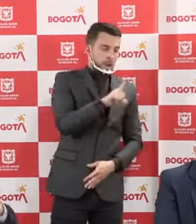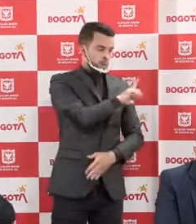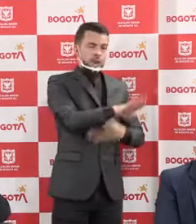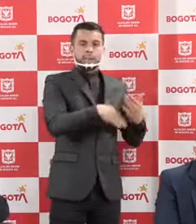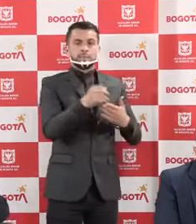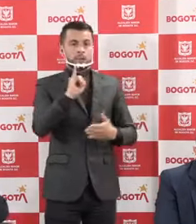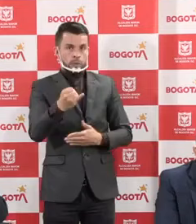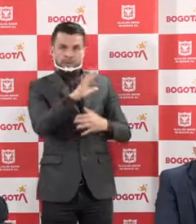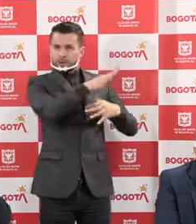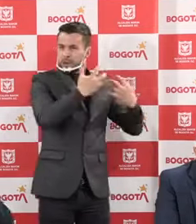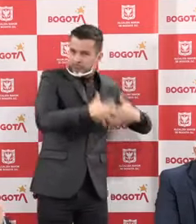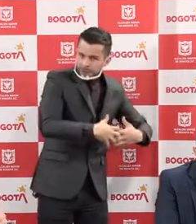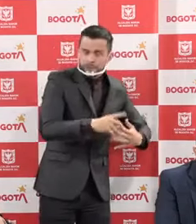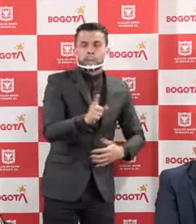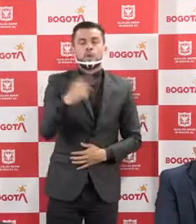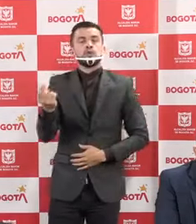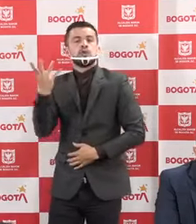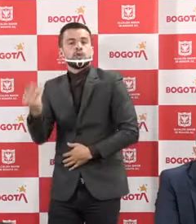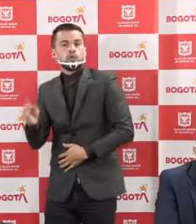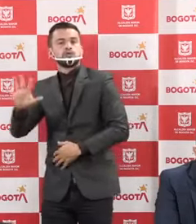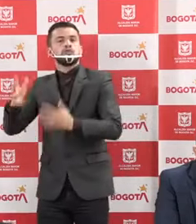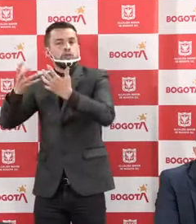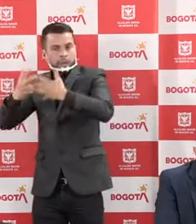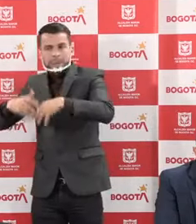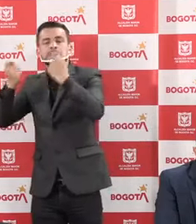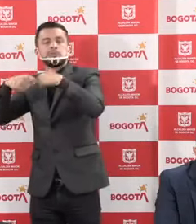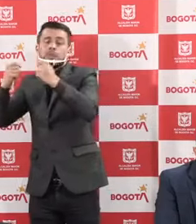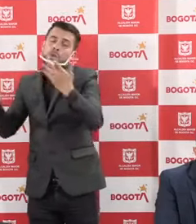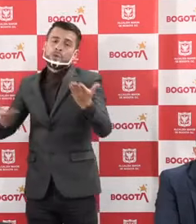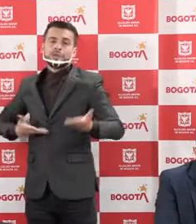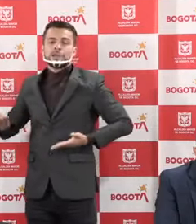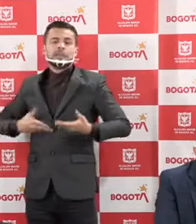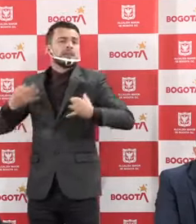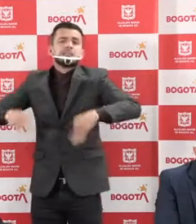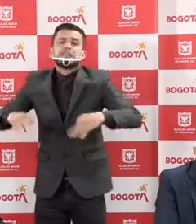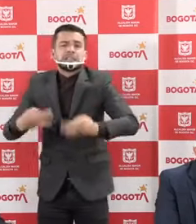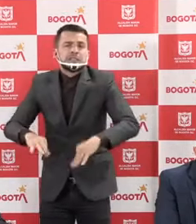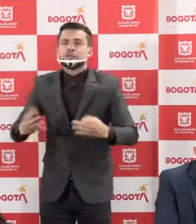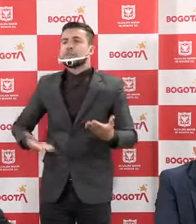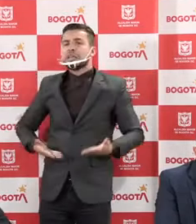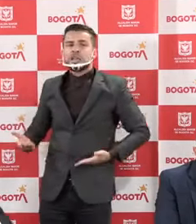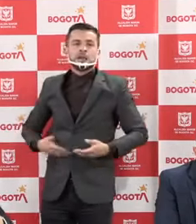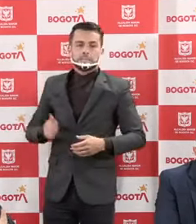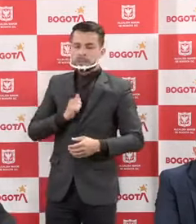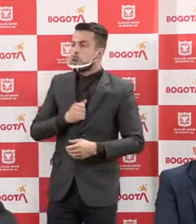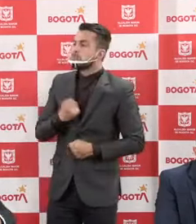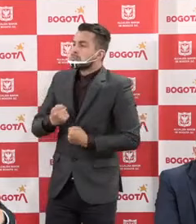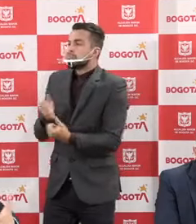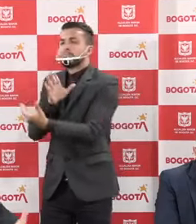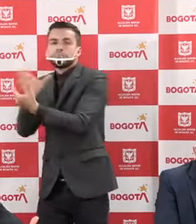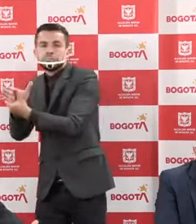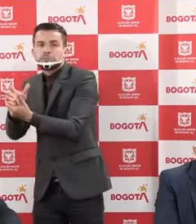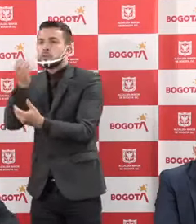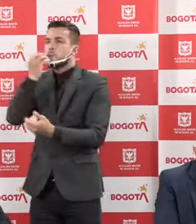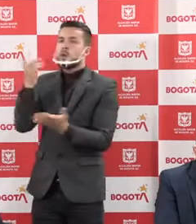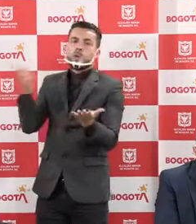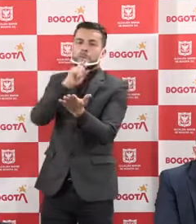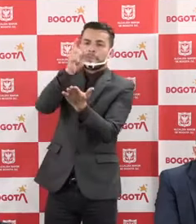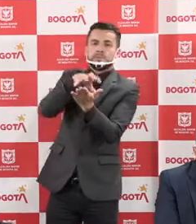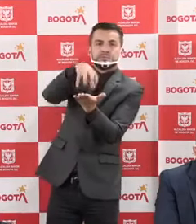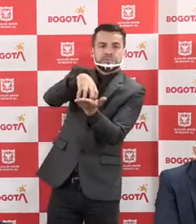el comercio al pormenor ese al que estamos familiarizados todos donde yo hace la compra en el supermercado en el centro comercial